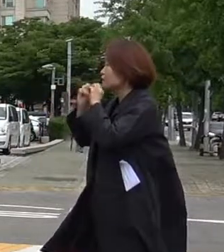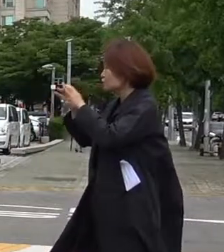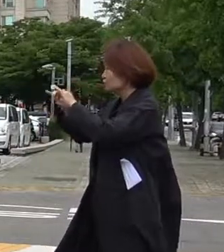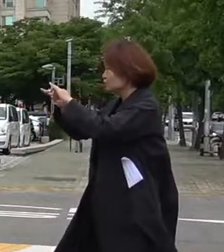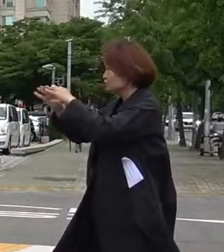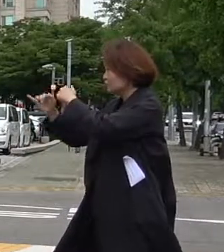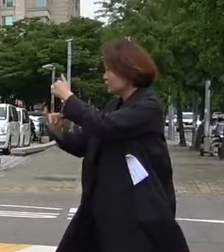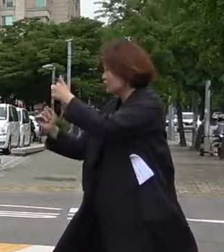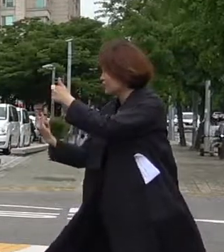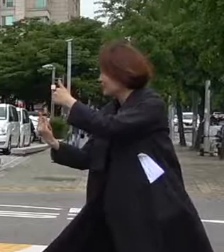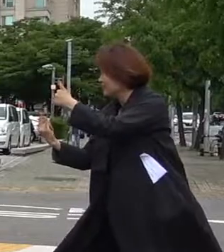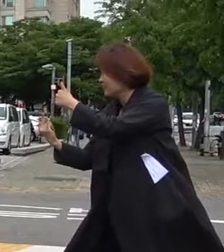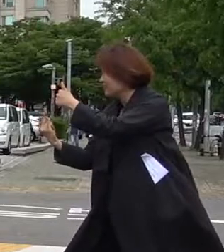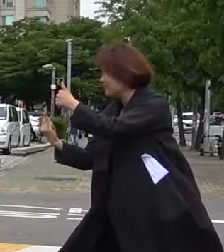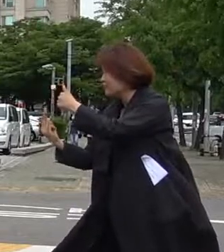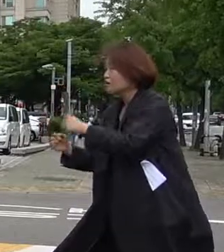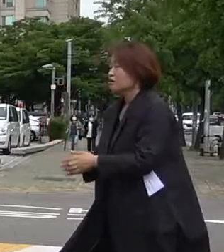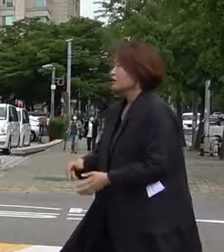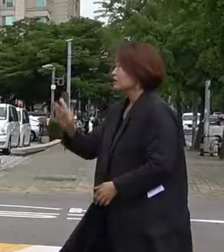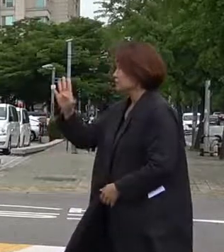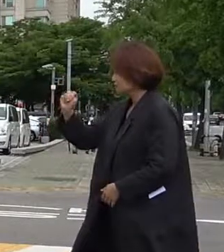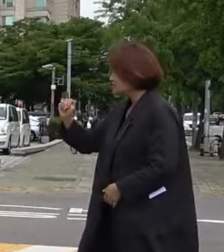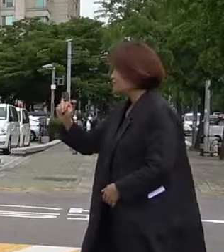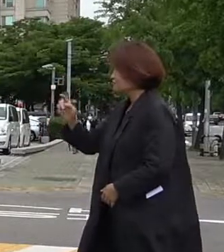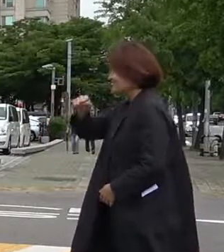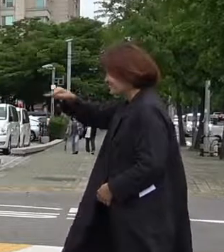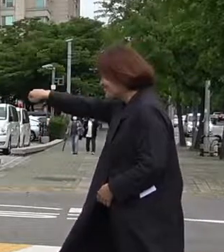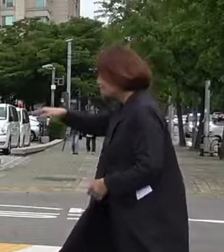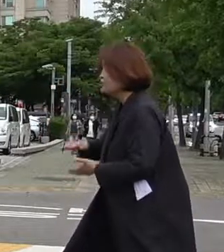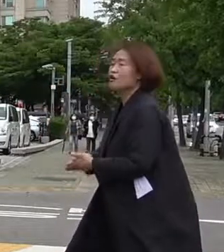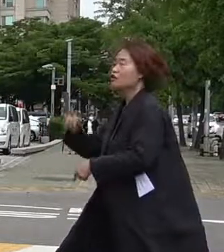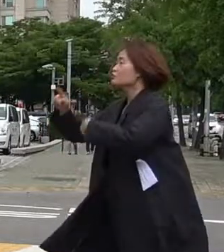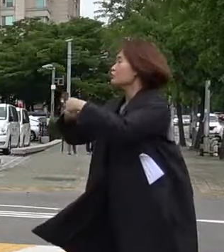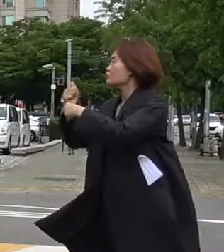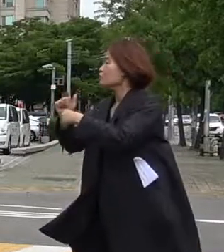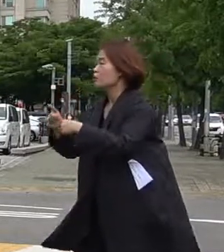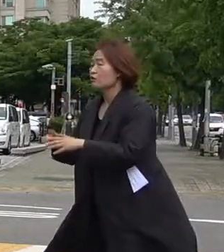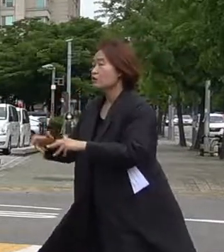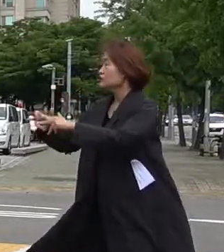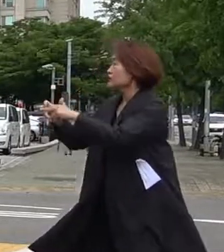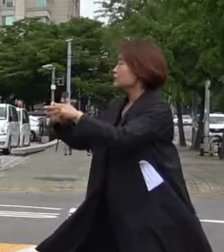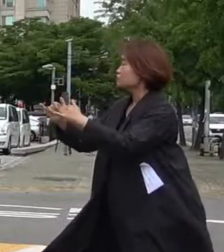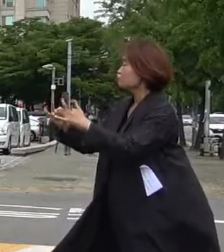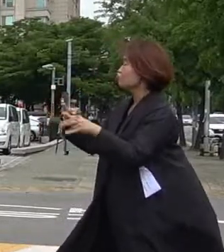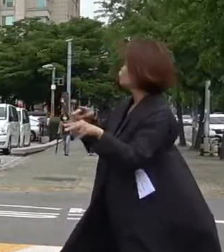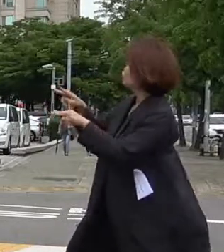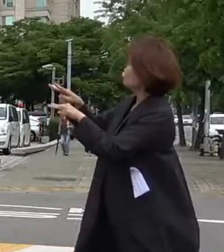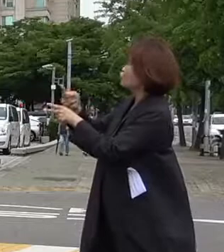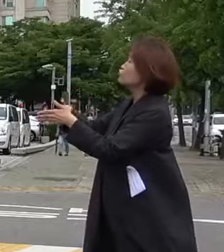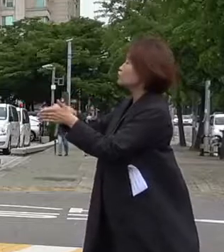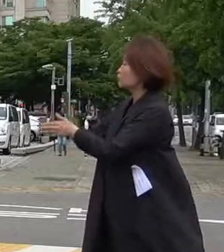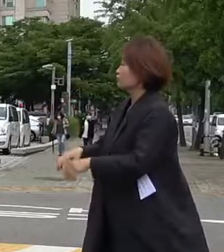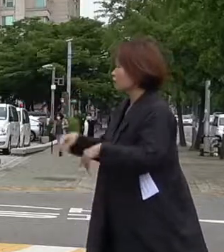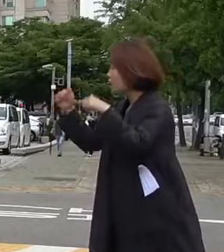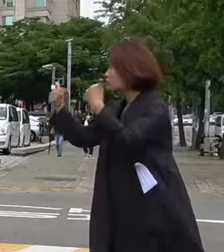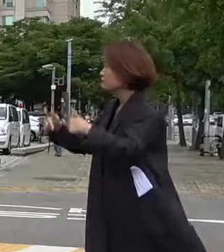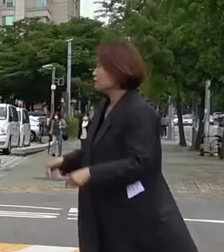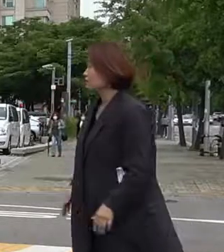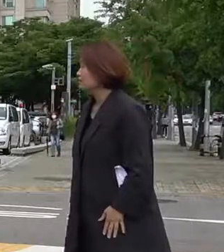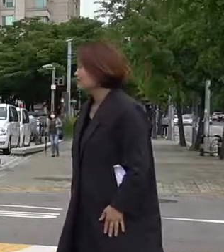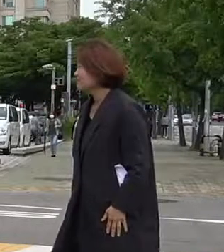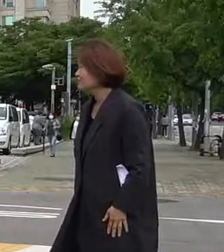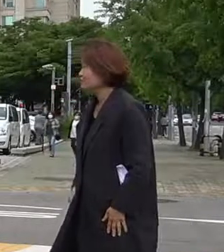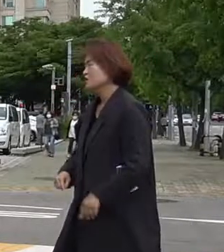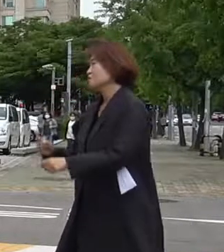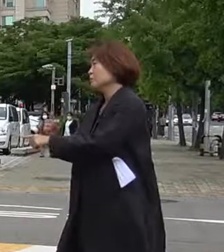방송통신위원회에 그 지상파 방송사들이 이 수어통역 등 그 장애인 시청자들을 위해서 접근을 향상시키기 위한 정책을